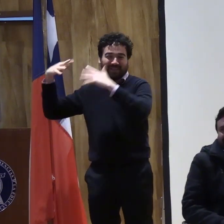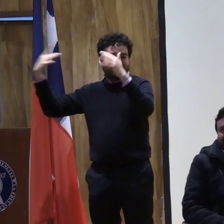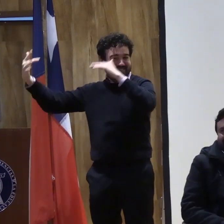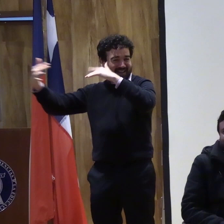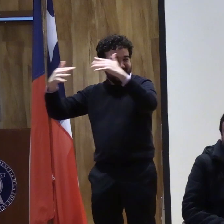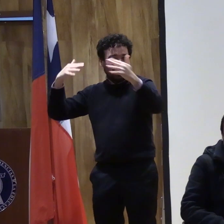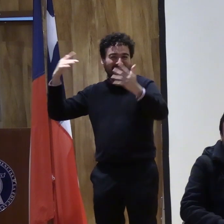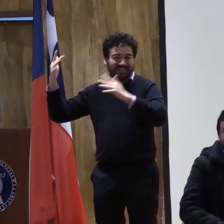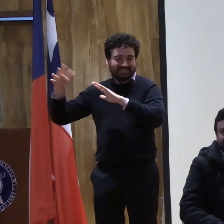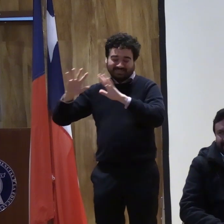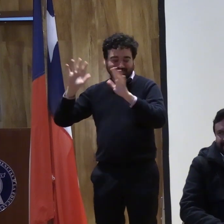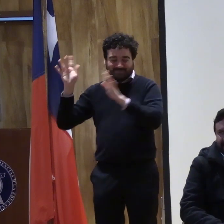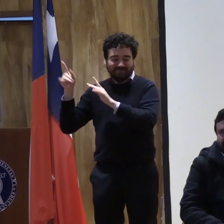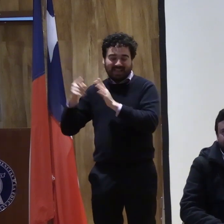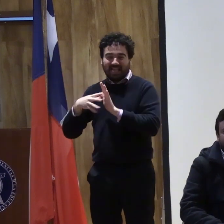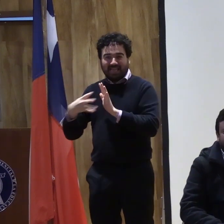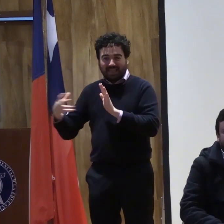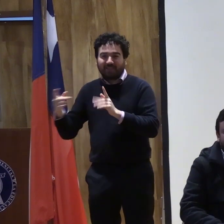del libro.